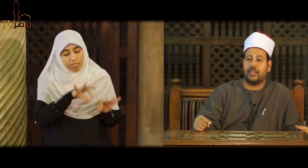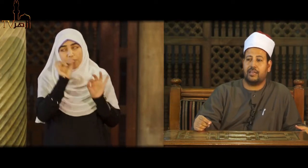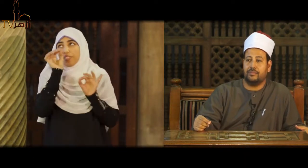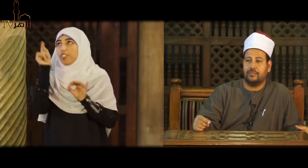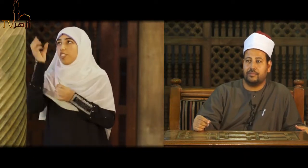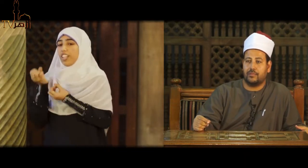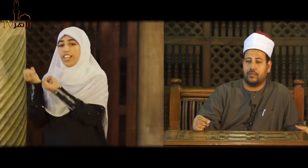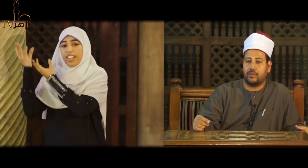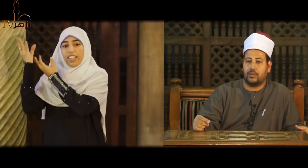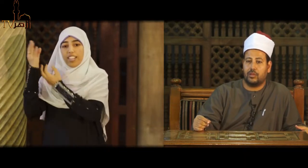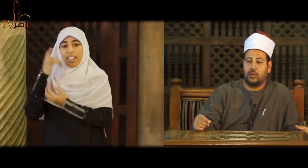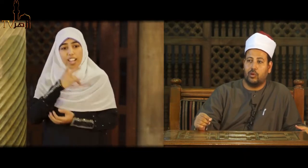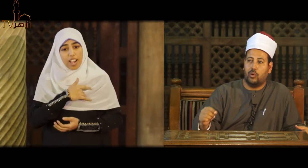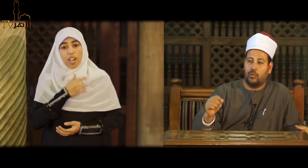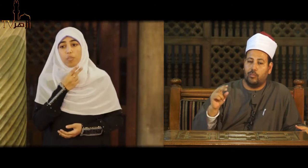فالعبادة